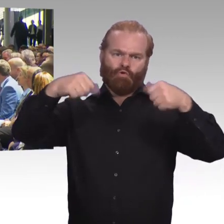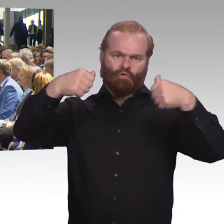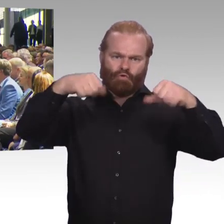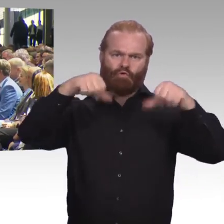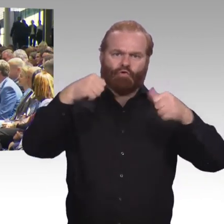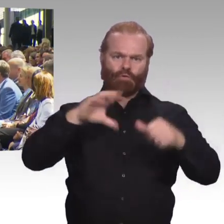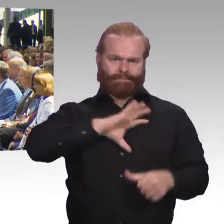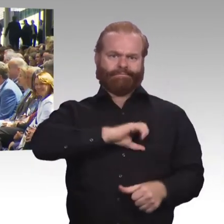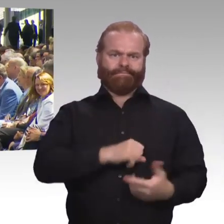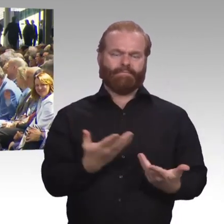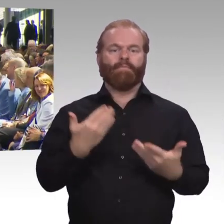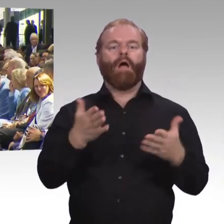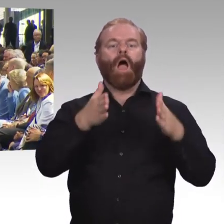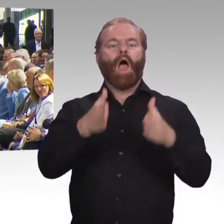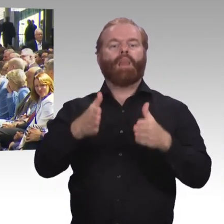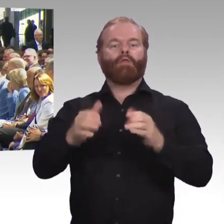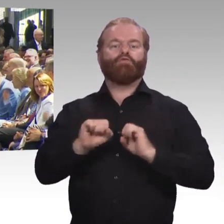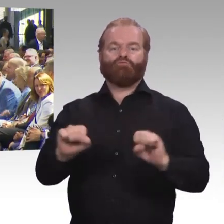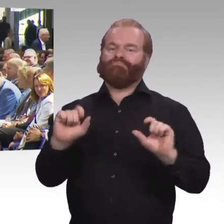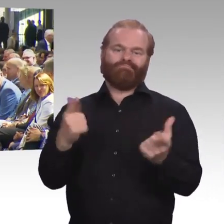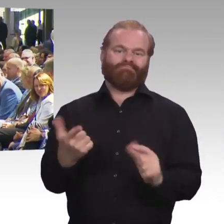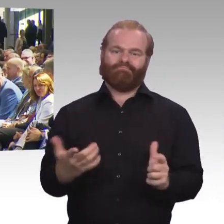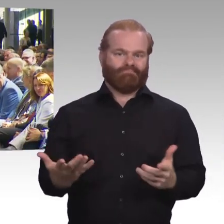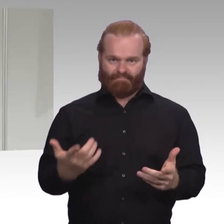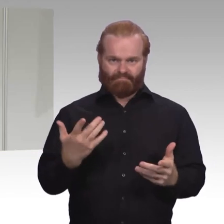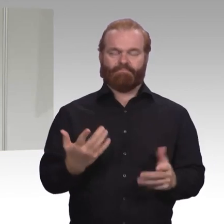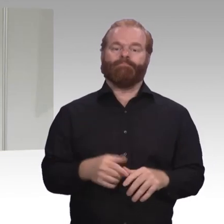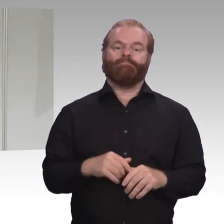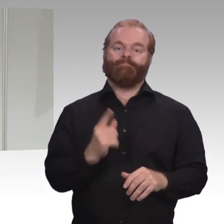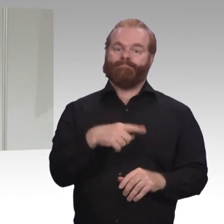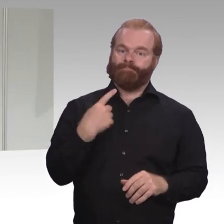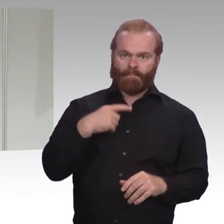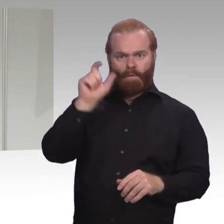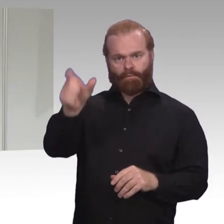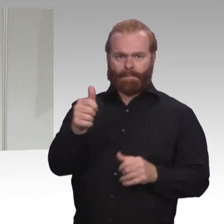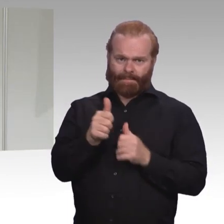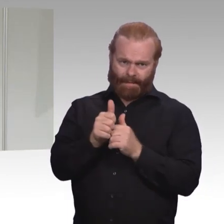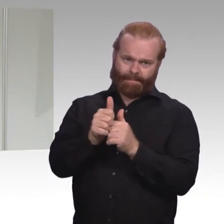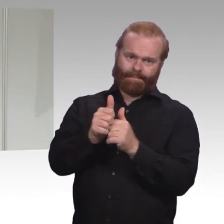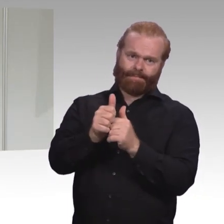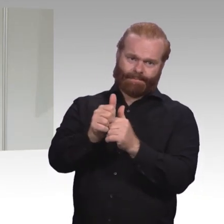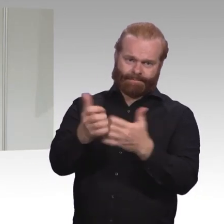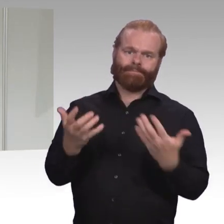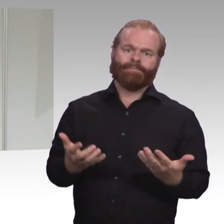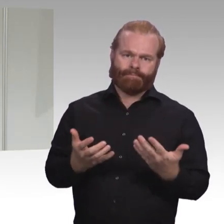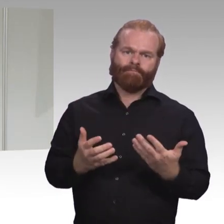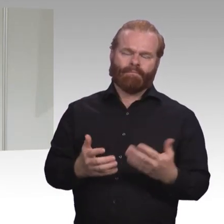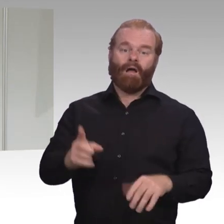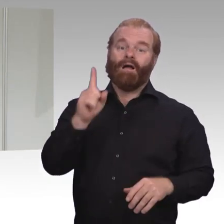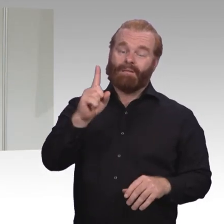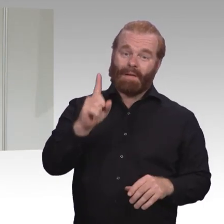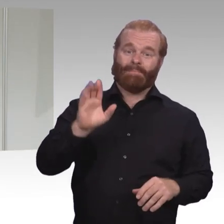wir werden sie begleiten, aber Ihre Vorgängerin hat ja eine Menge Minenfelder hinterlassen, wenige